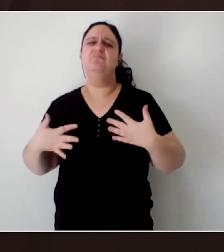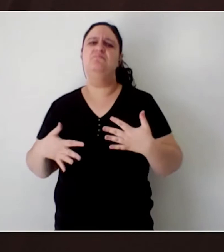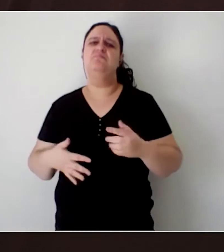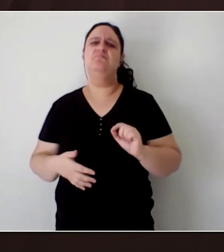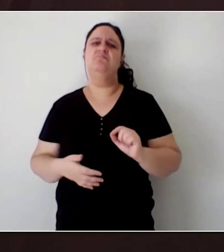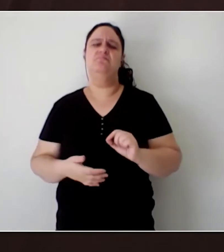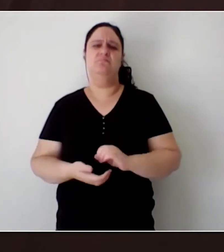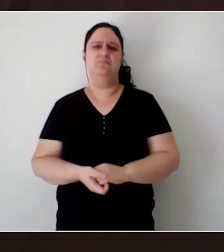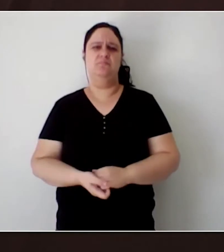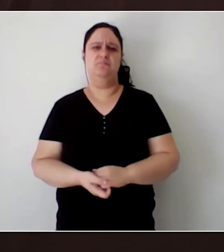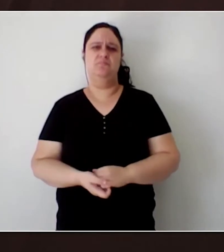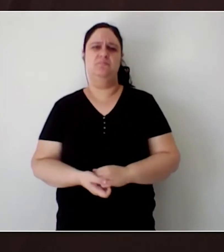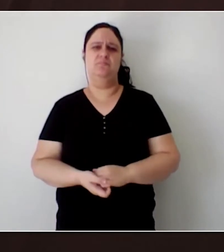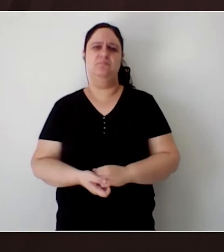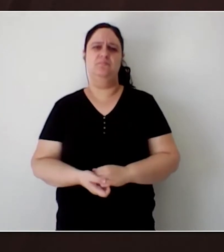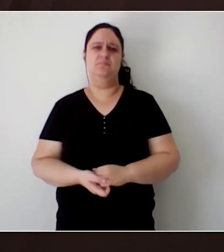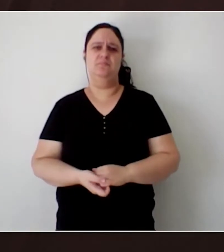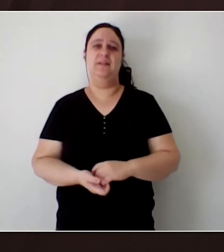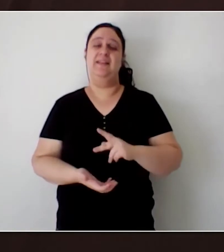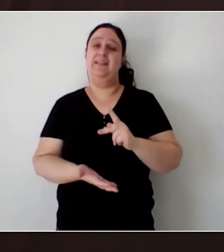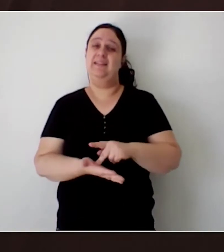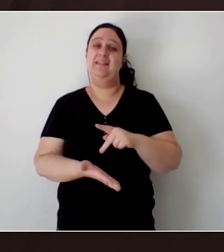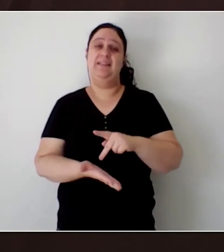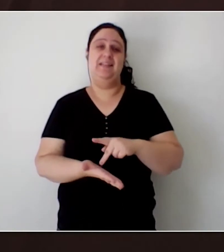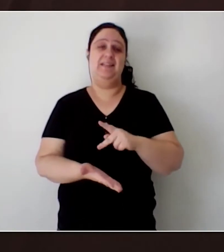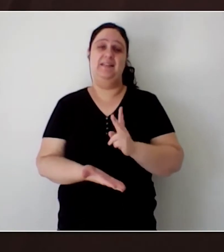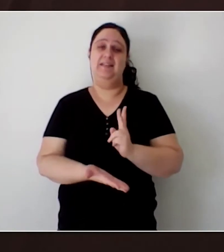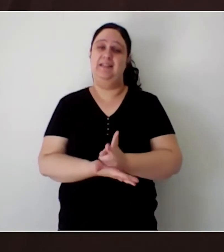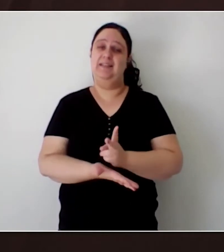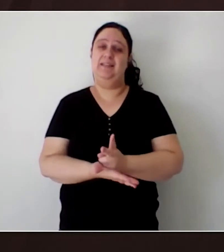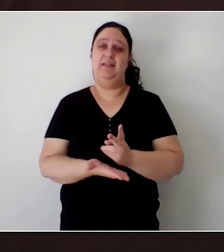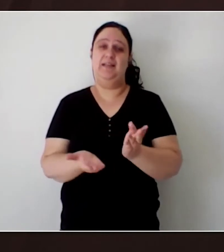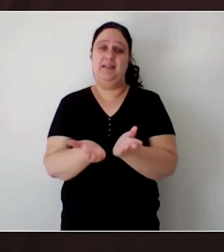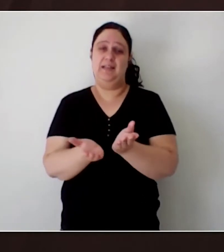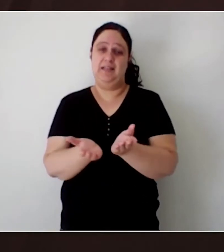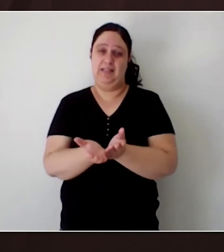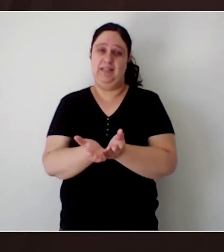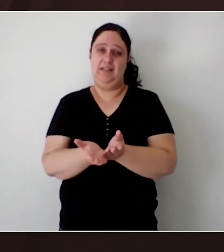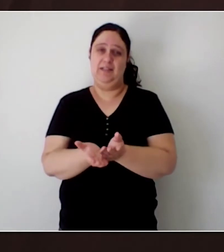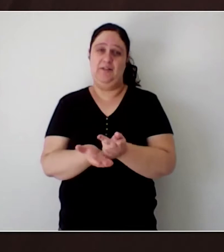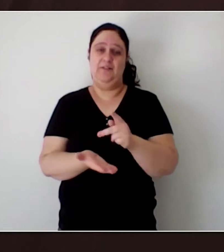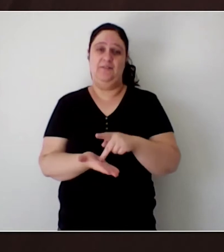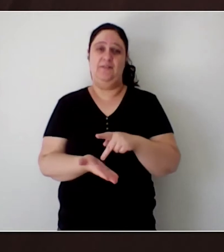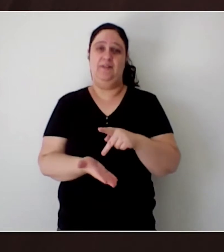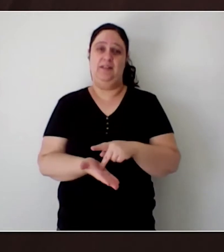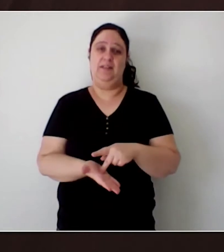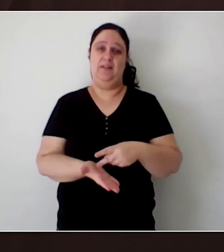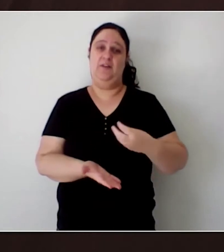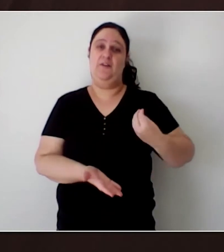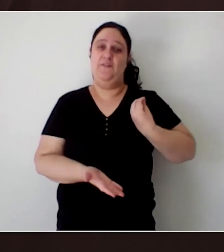Todo cristão verdadeiro que recebeu a vida eterna de Deus, nunca mais perderá a salvação.